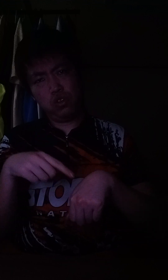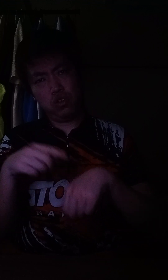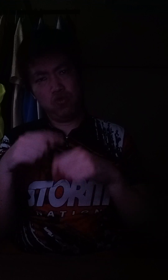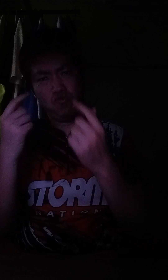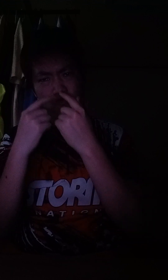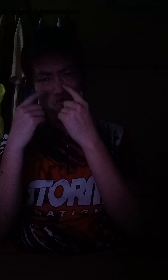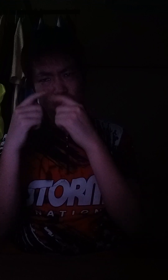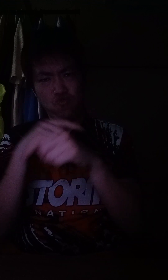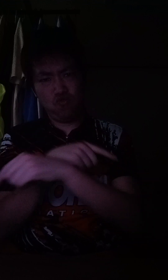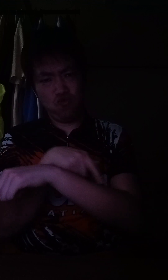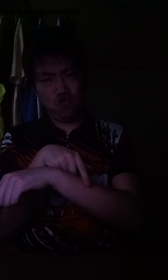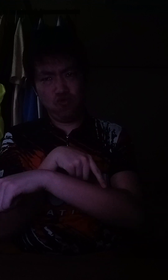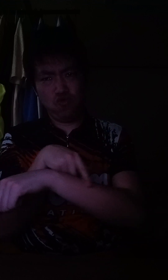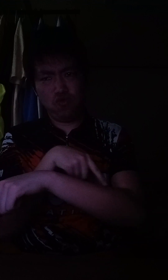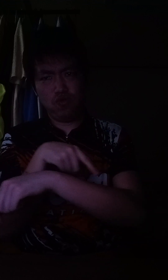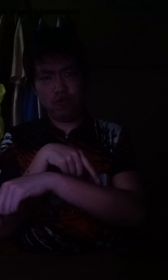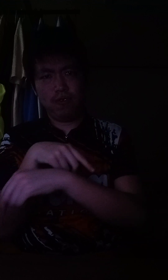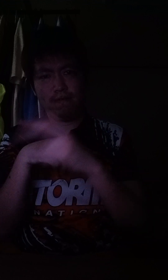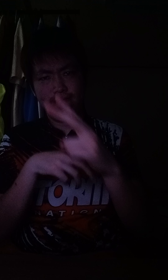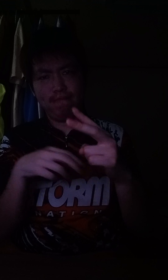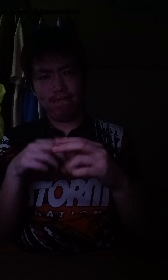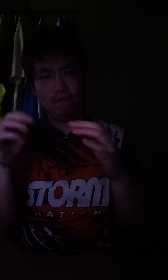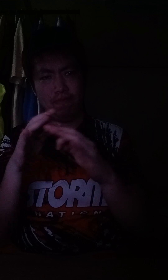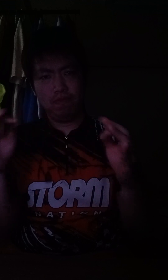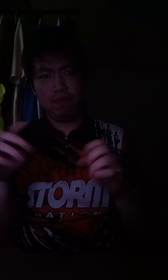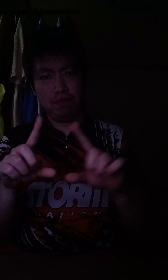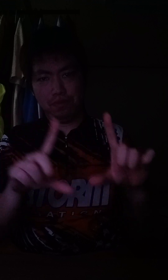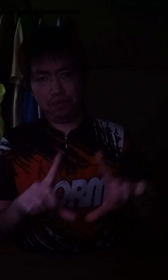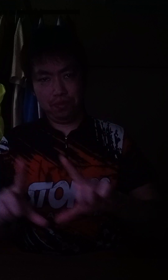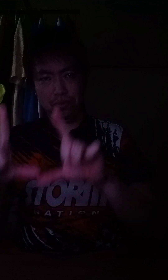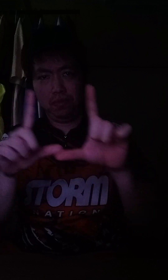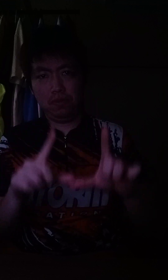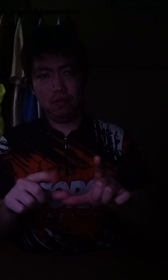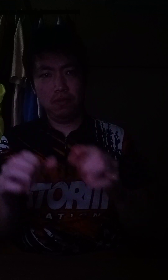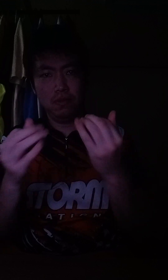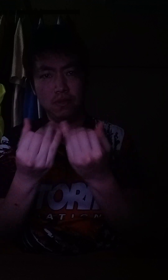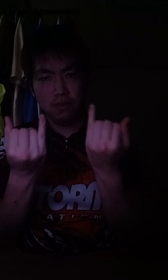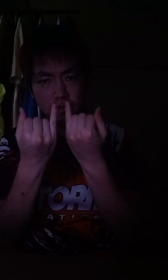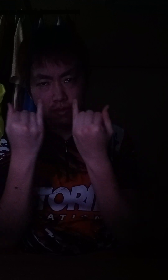수술하고 2살 때부터 계속 쭉 수술을 했을 거예요. 태어나자마자